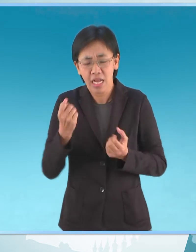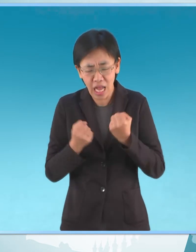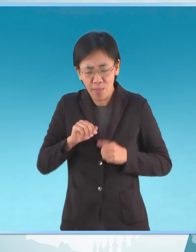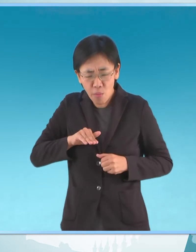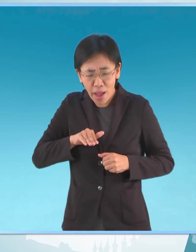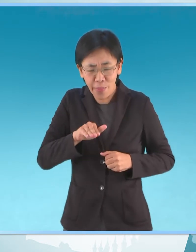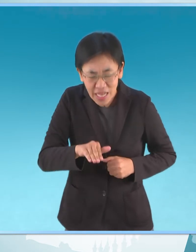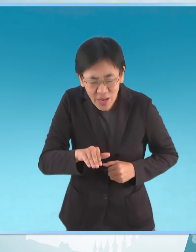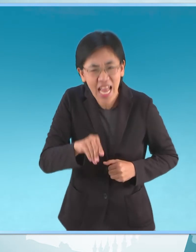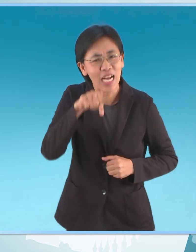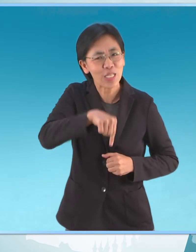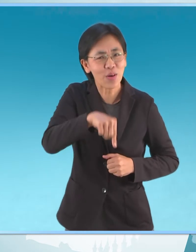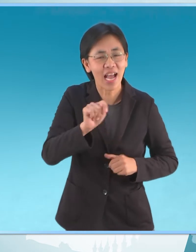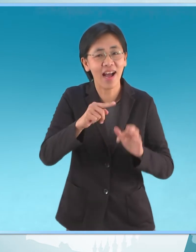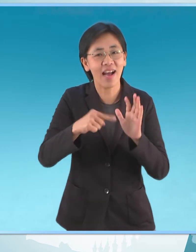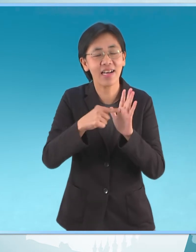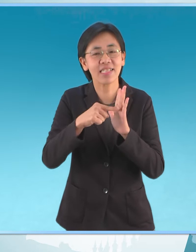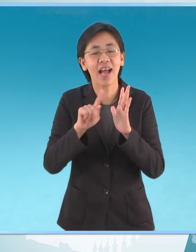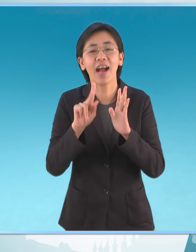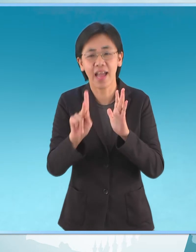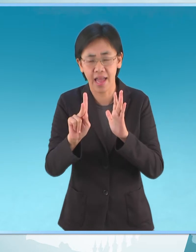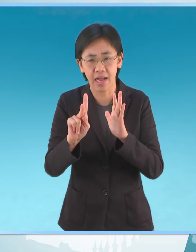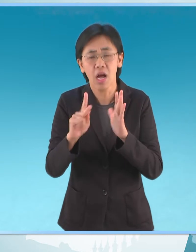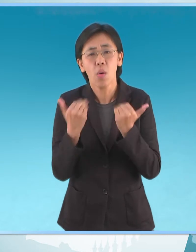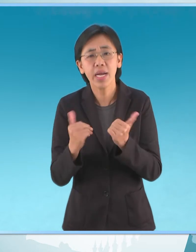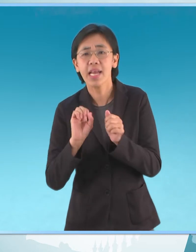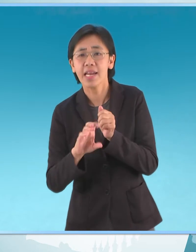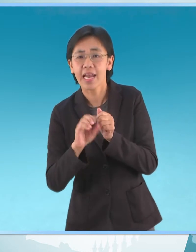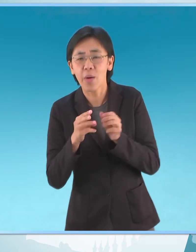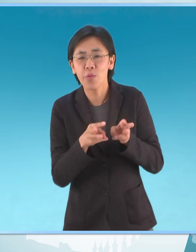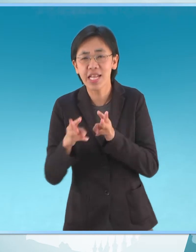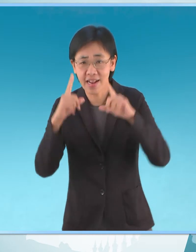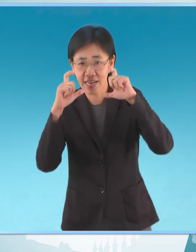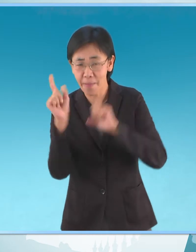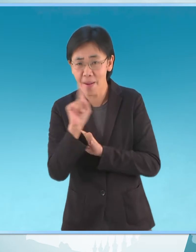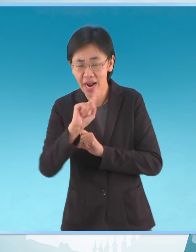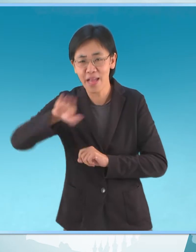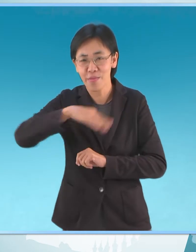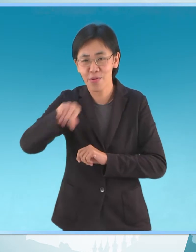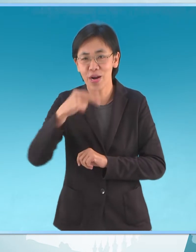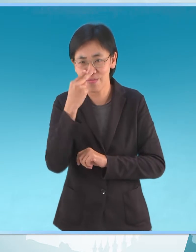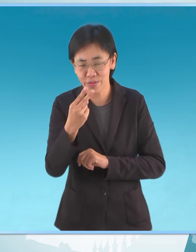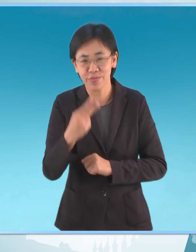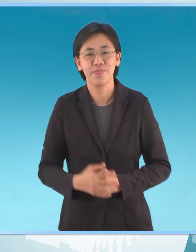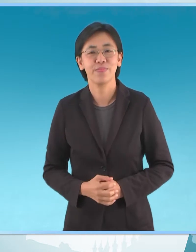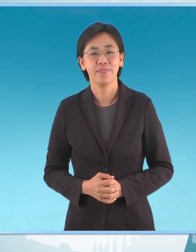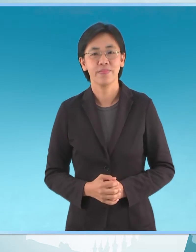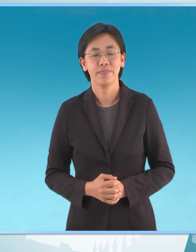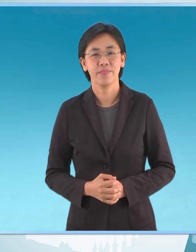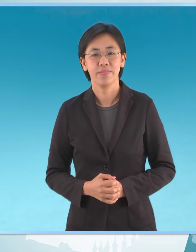ถึงเมืองท่าแขกนั้นอาจารย์สมชายครองสมบูรณ์มีเทคนิคในการถ่ายภาพอะไรมาฝากกันไปติดตามกันเลยในช่วง Photo Tips ครับ